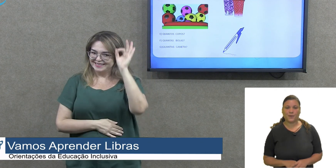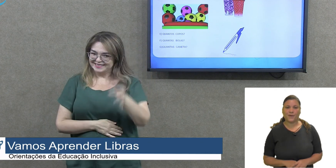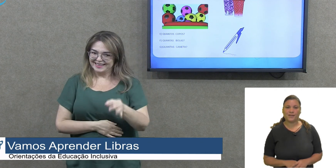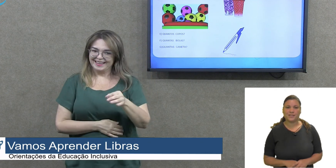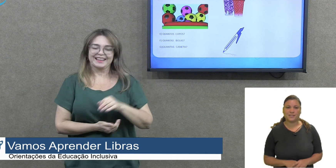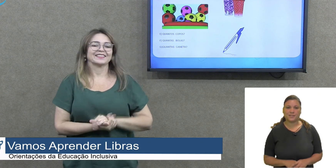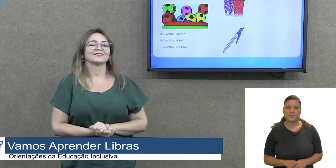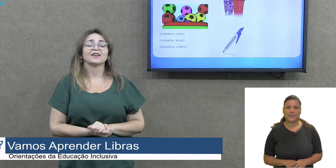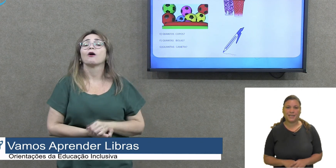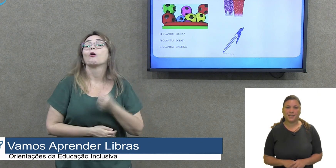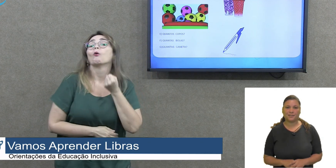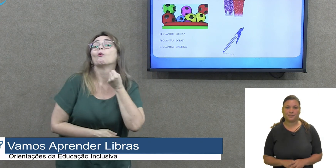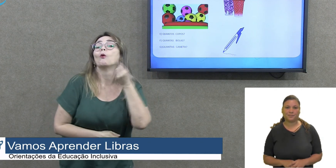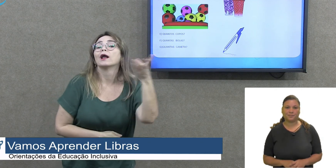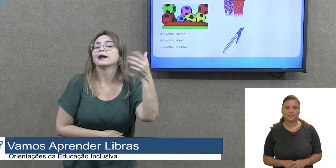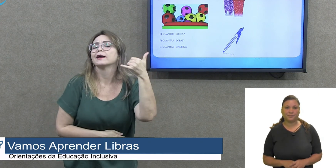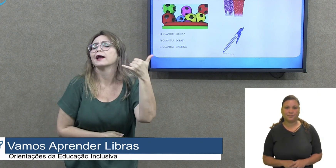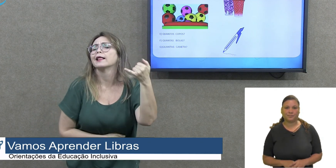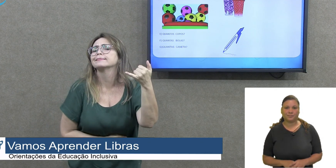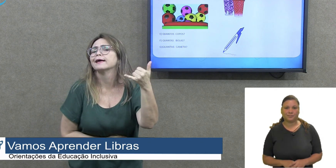7 bolas, isso aí.